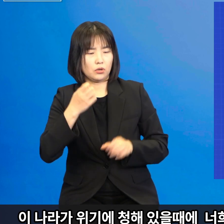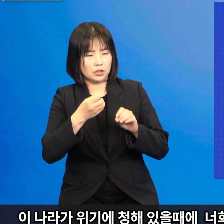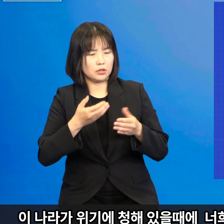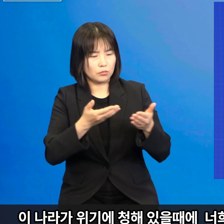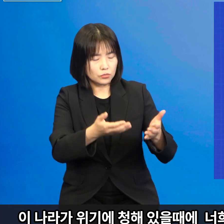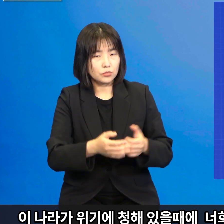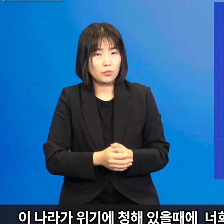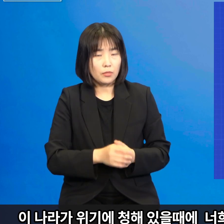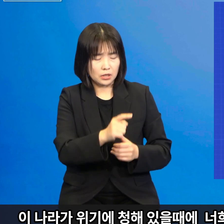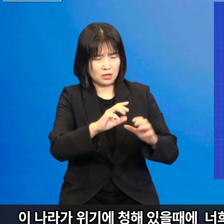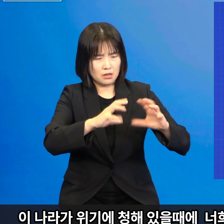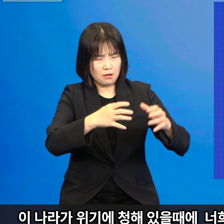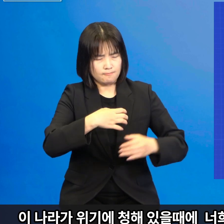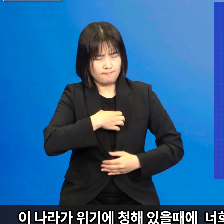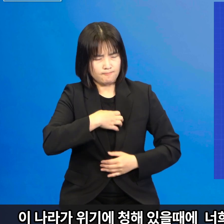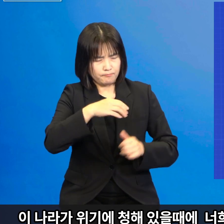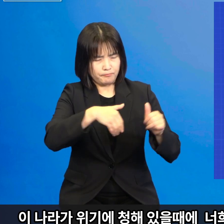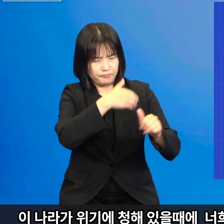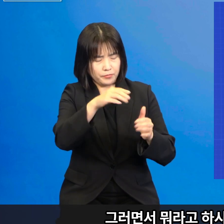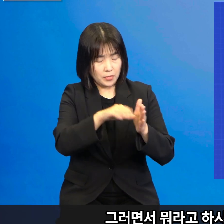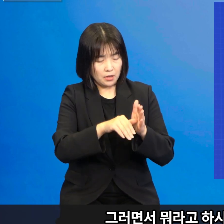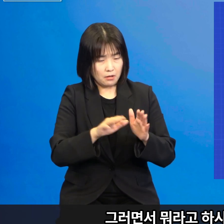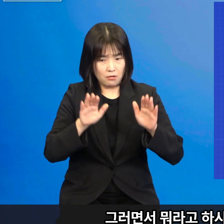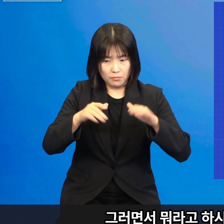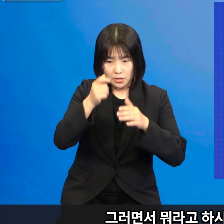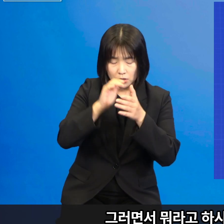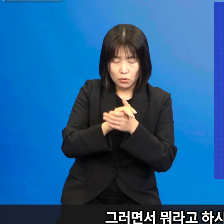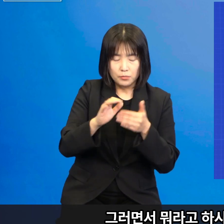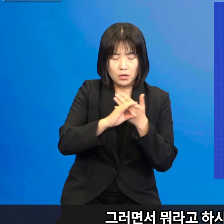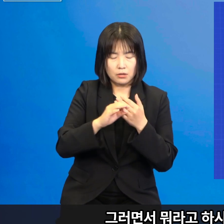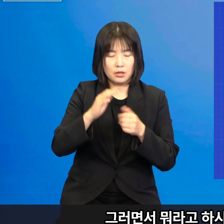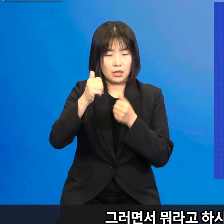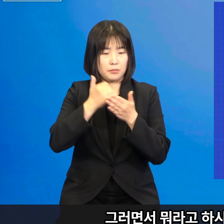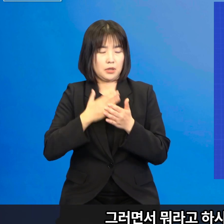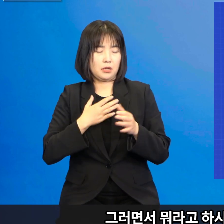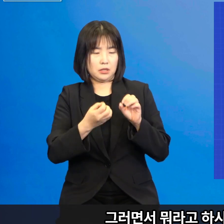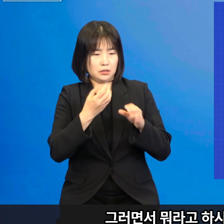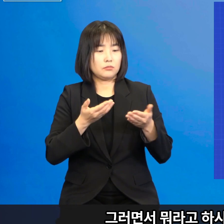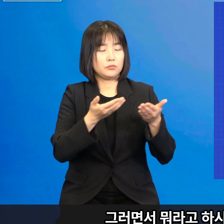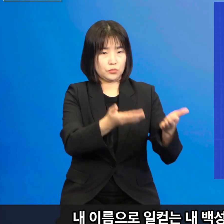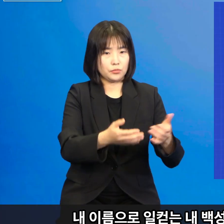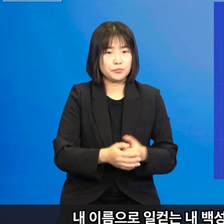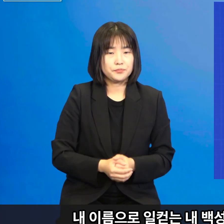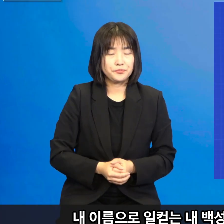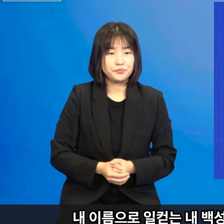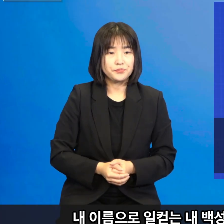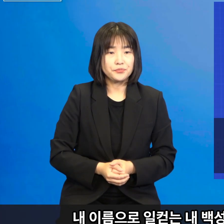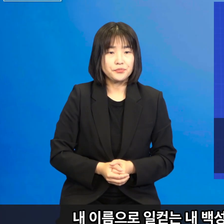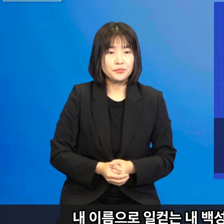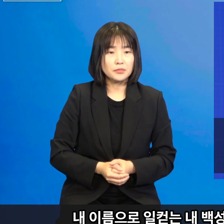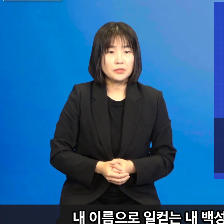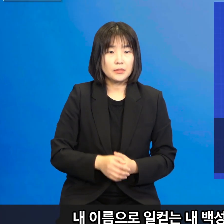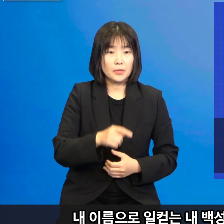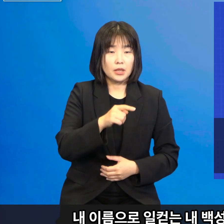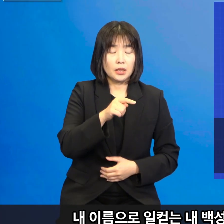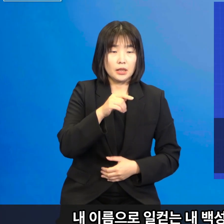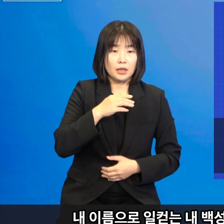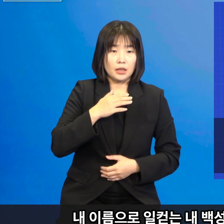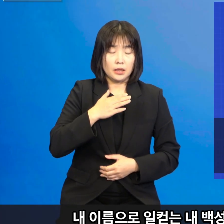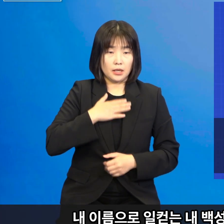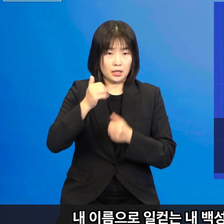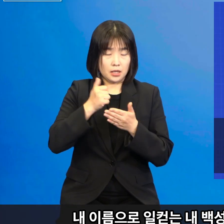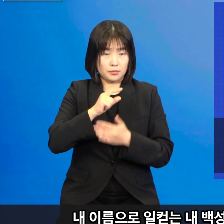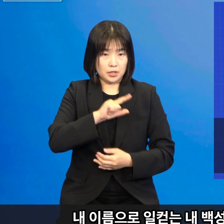위기를 청할 때 너희가 엎드려서 기도하면 내가 응답할 거야. 그러면서 뭐라고 하시냐면 7장 14절입니다. 내 이름으로 일컫는 내 백성이